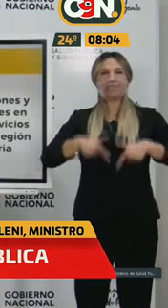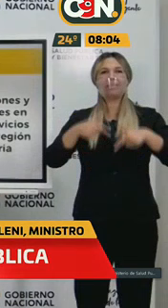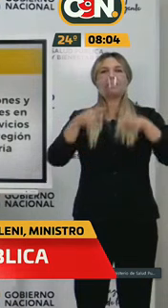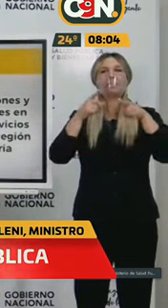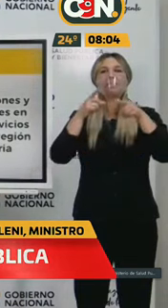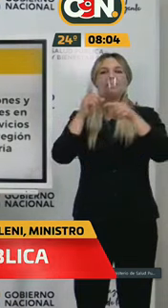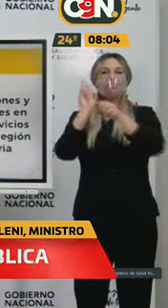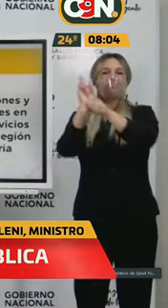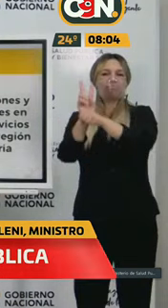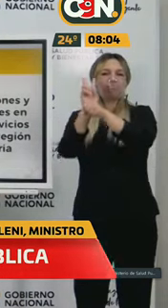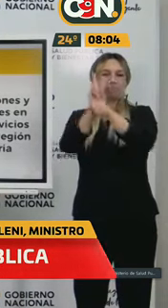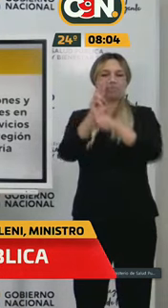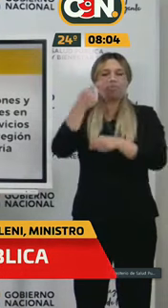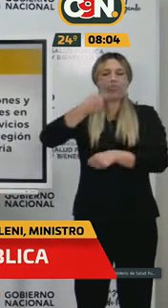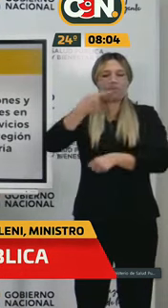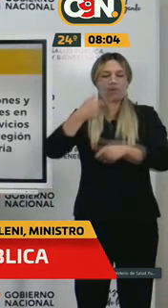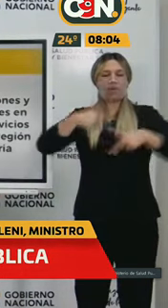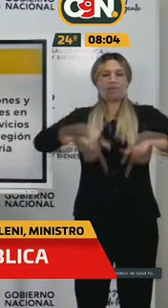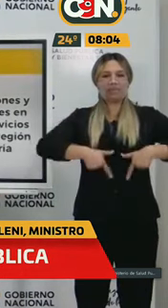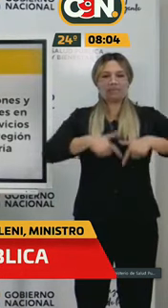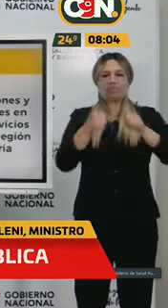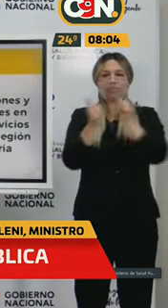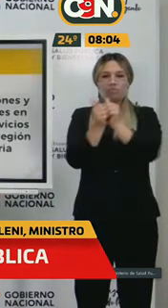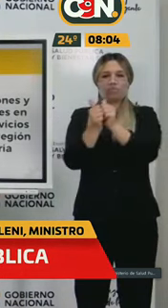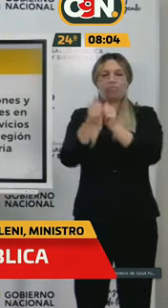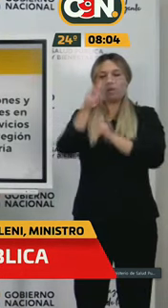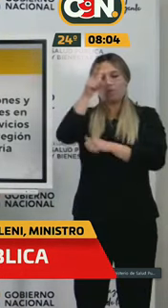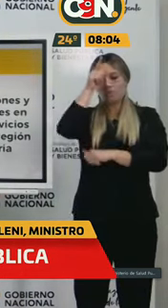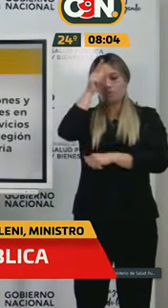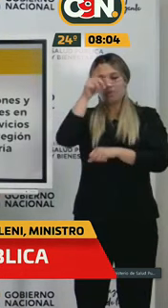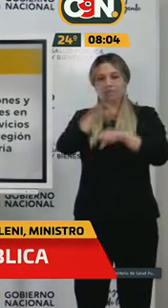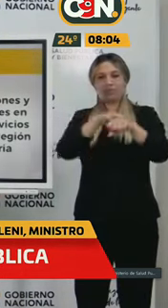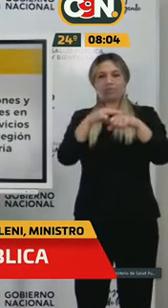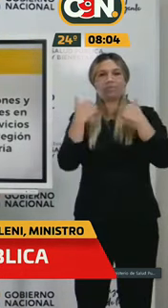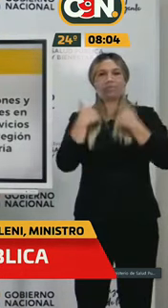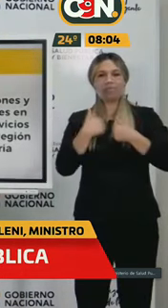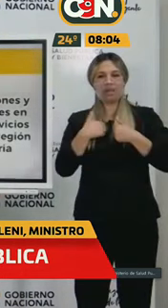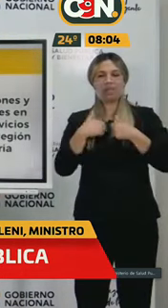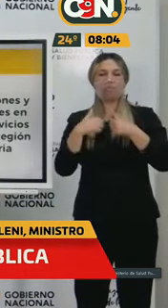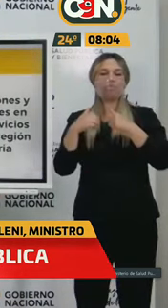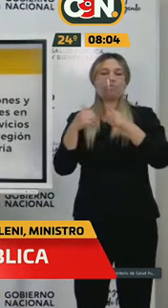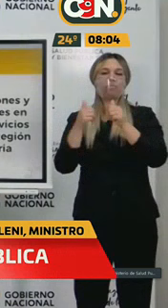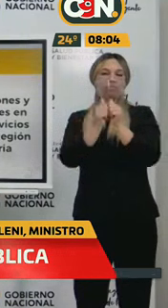un recorrido con el gobernador, con las autoridades sanitarias, también con